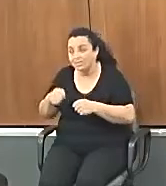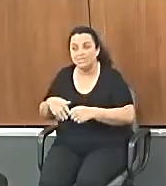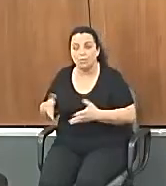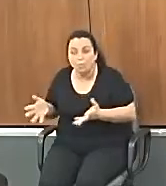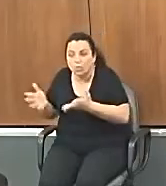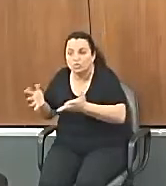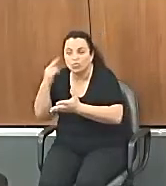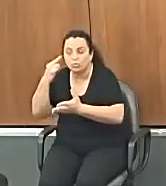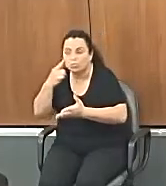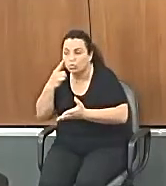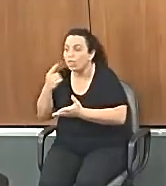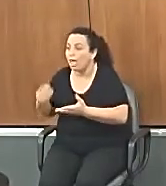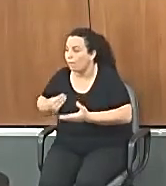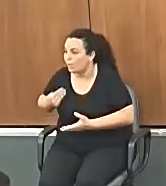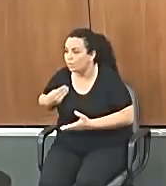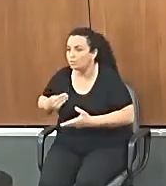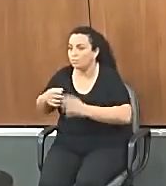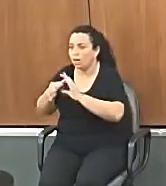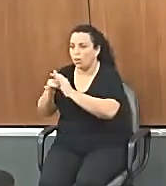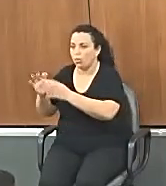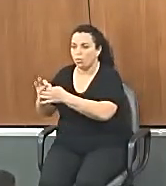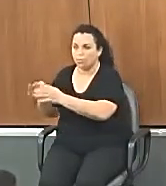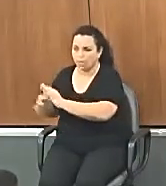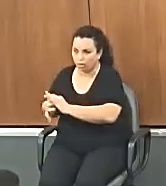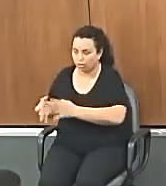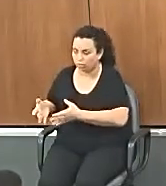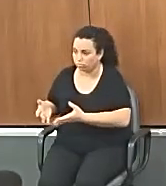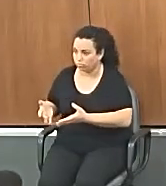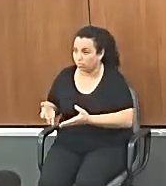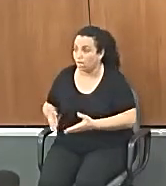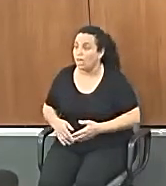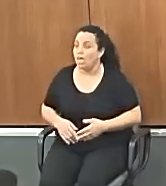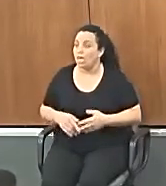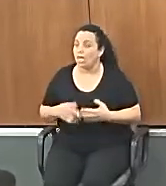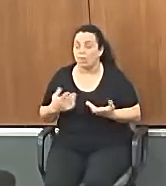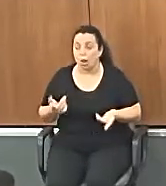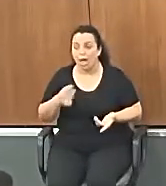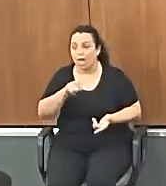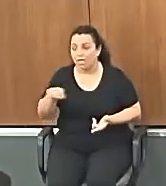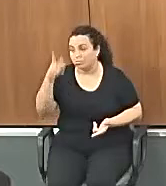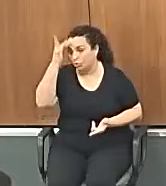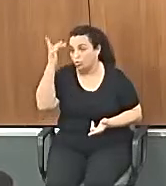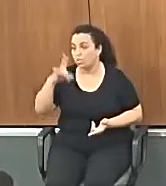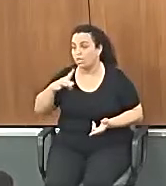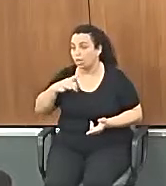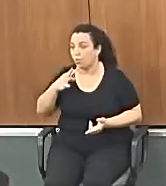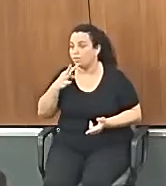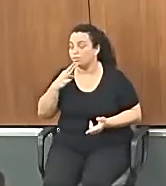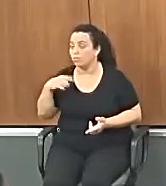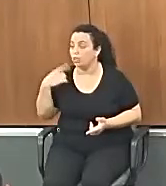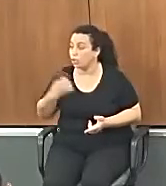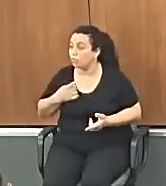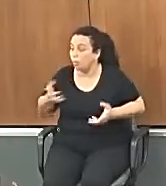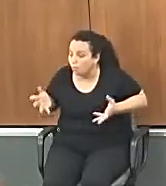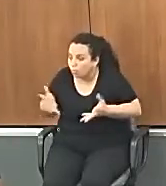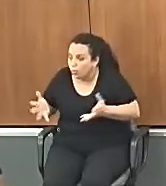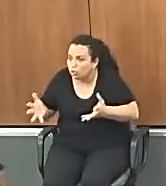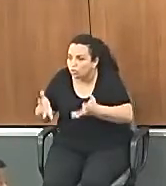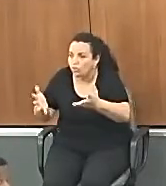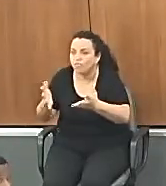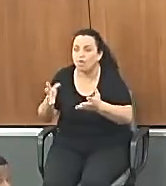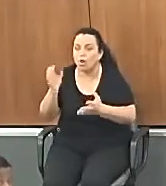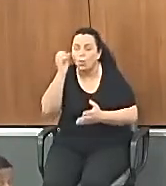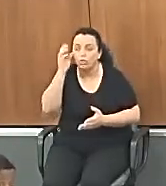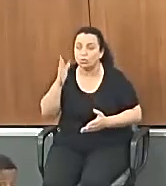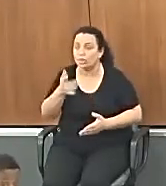mas é através disso das pessoas que têm conhecimento que nós vamos provocar o assunto né quem entende quem sabe